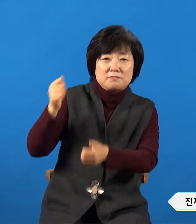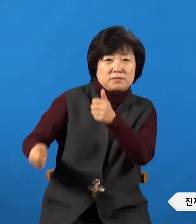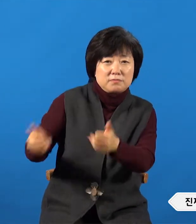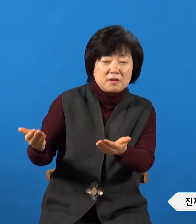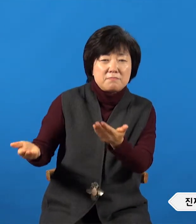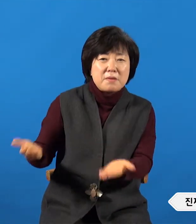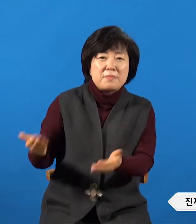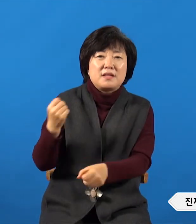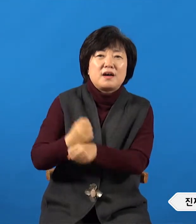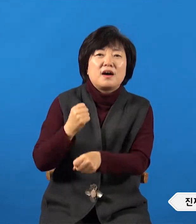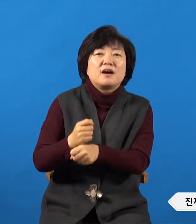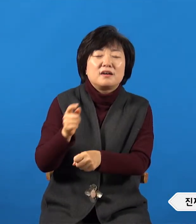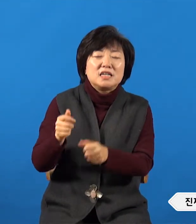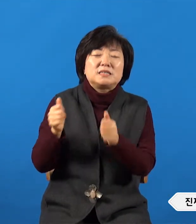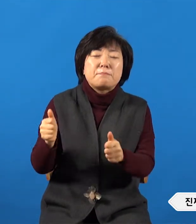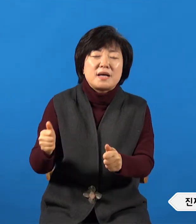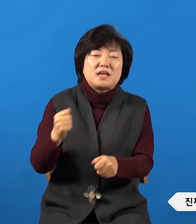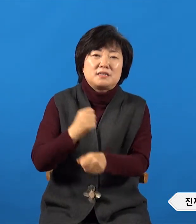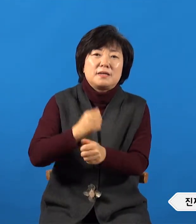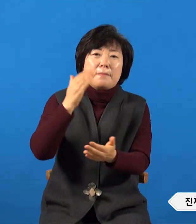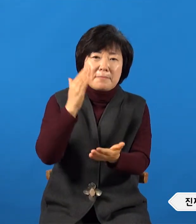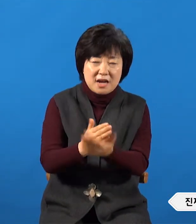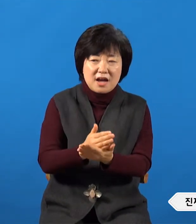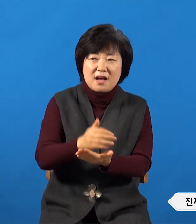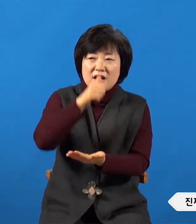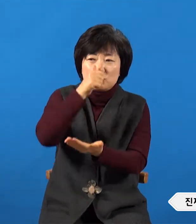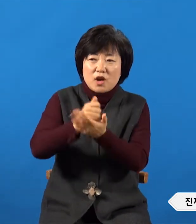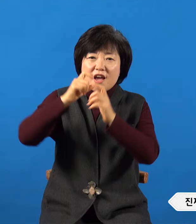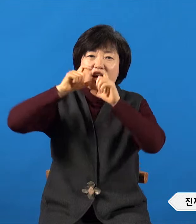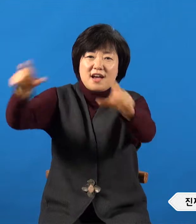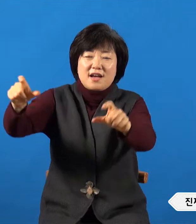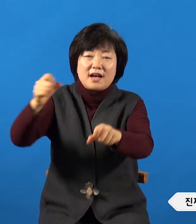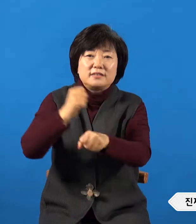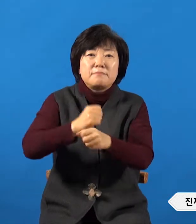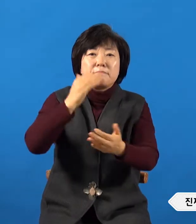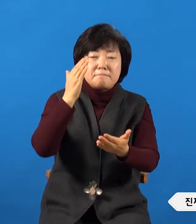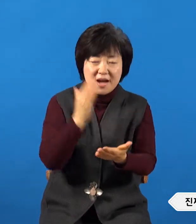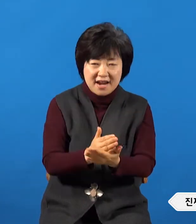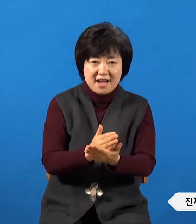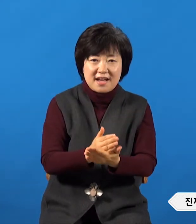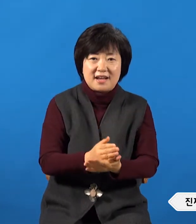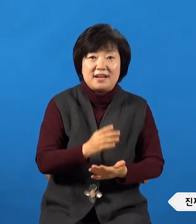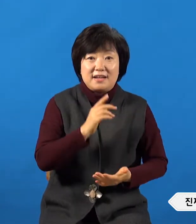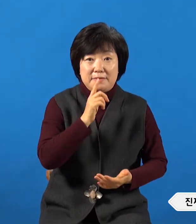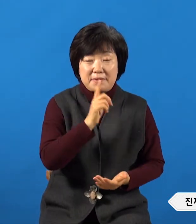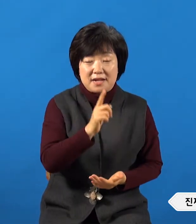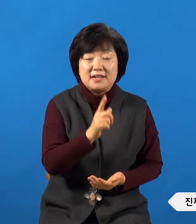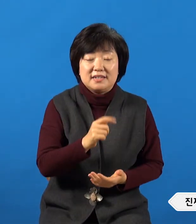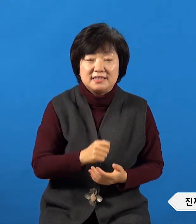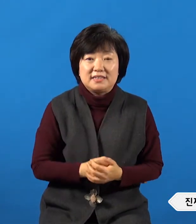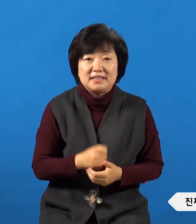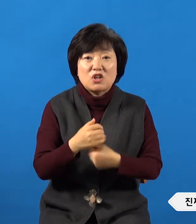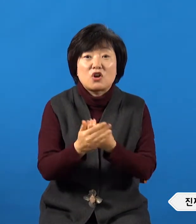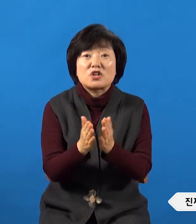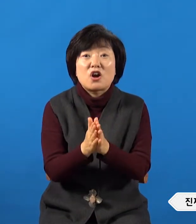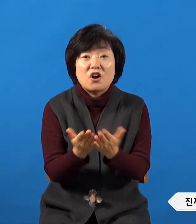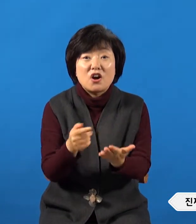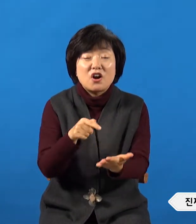비판하지 말라, 심판하지 말라, 정죄하지 말라, do not judge